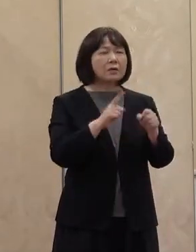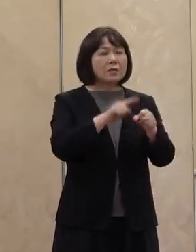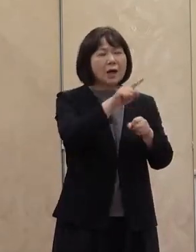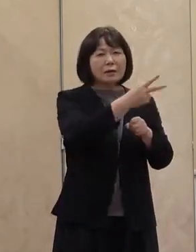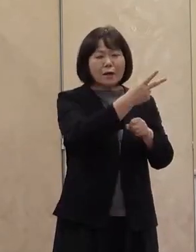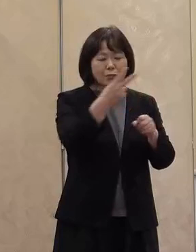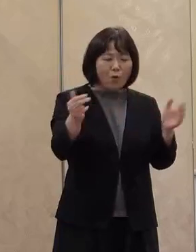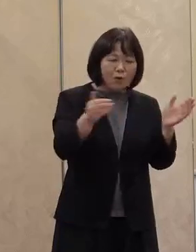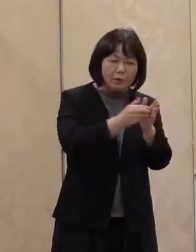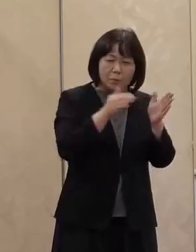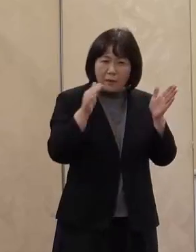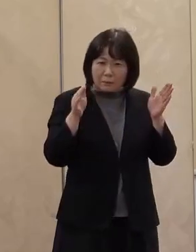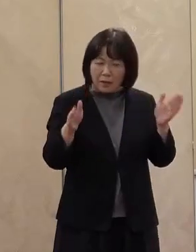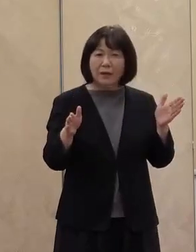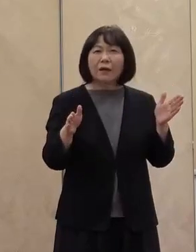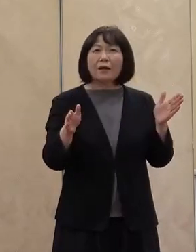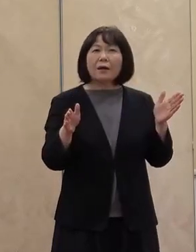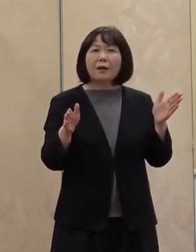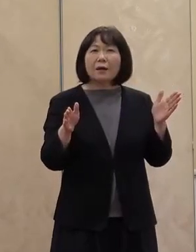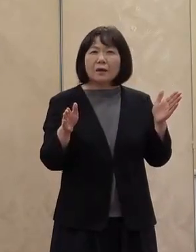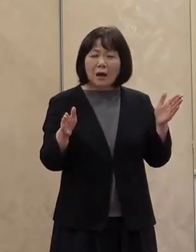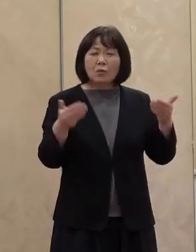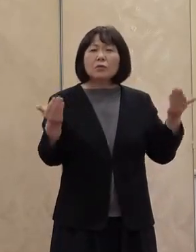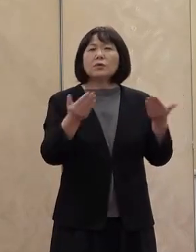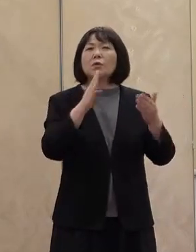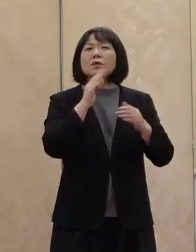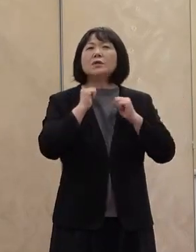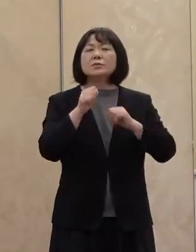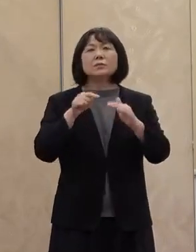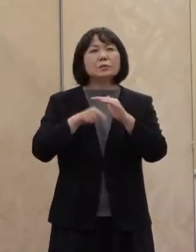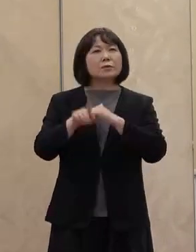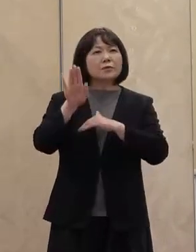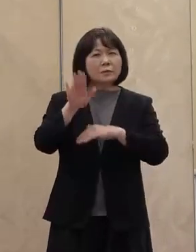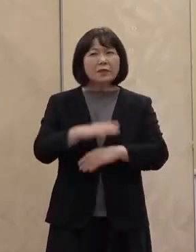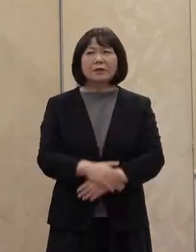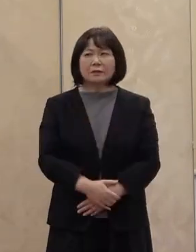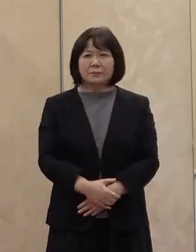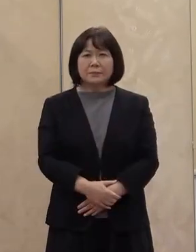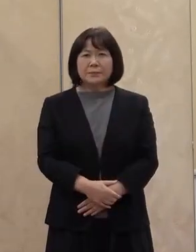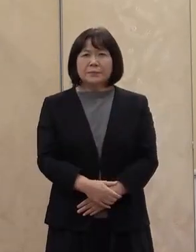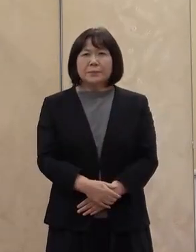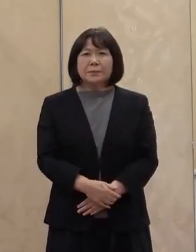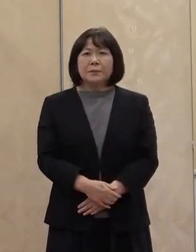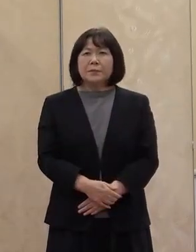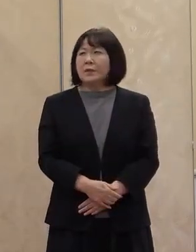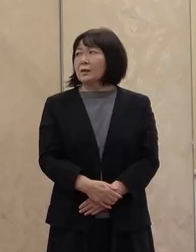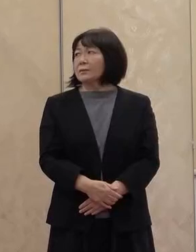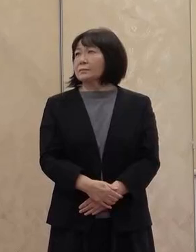いっぱい、来年度末まではこの事業を実施するという予定です。